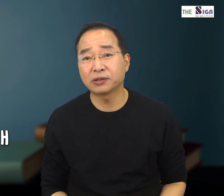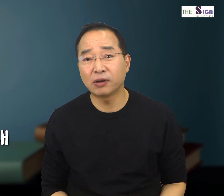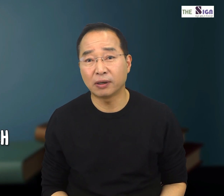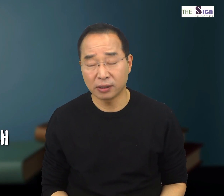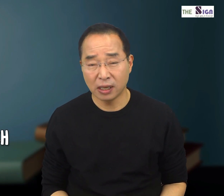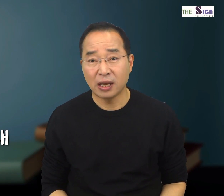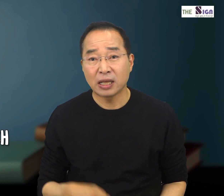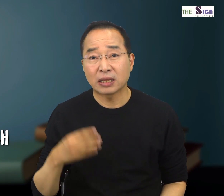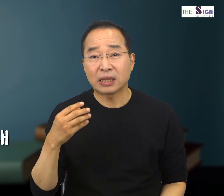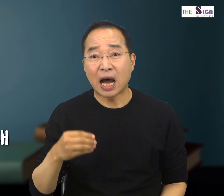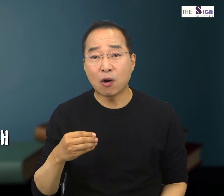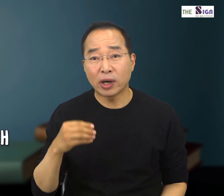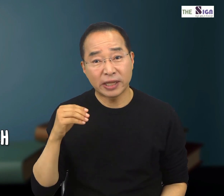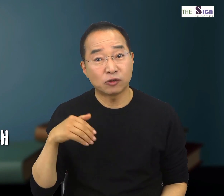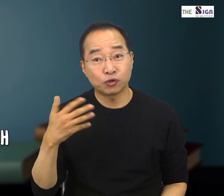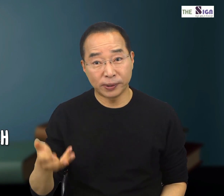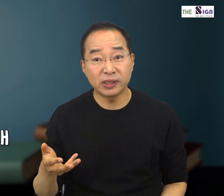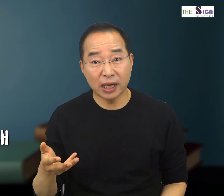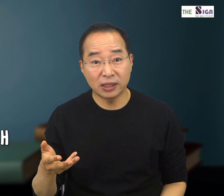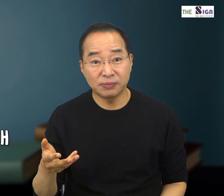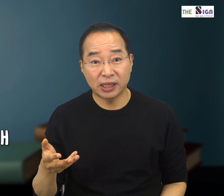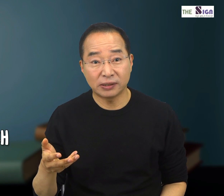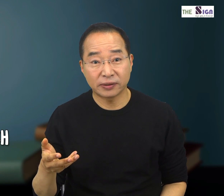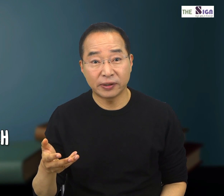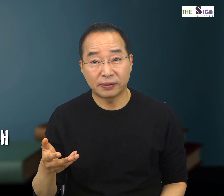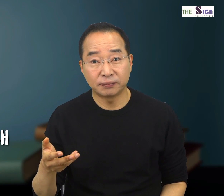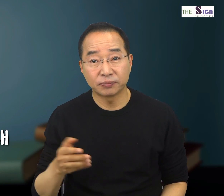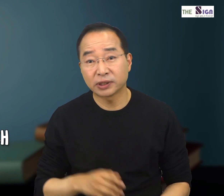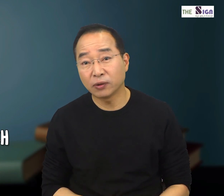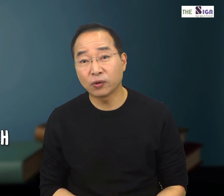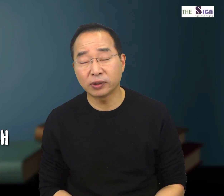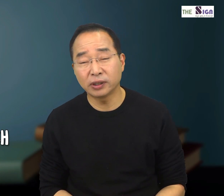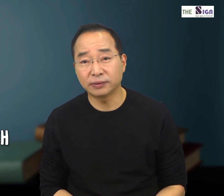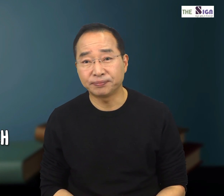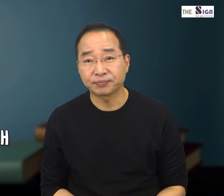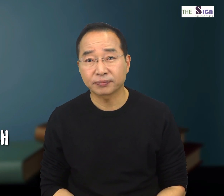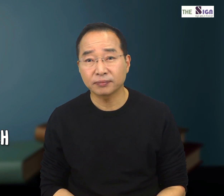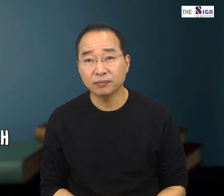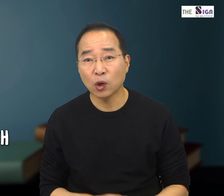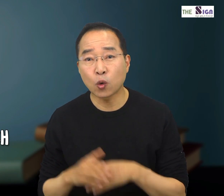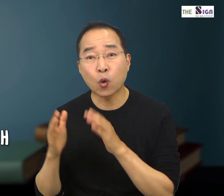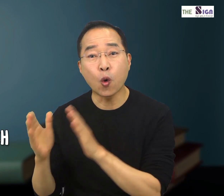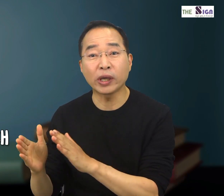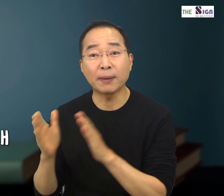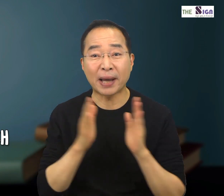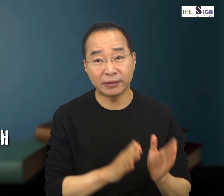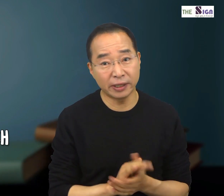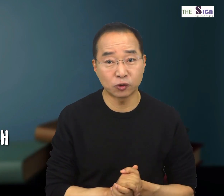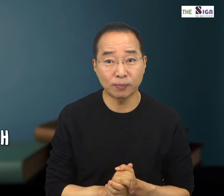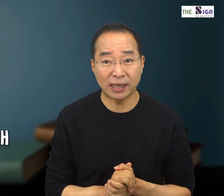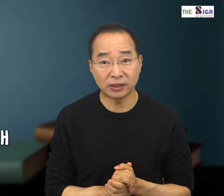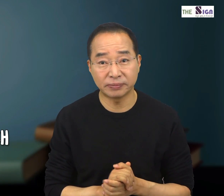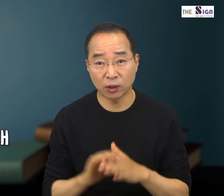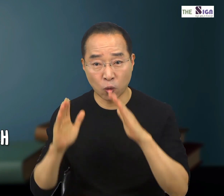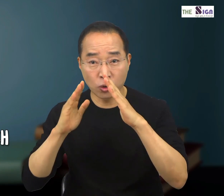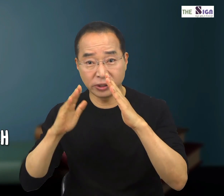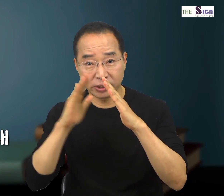그래서 나와 내 주변이라는 의미가 있어요. 자, 요거는 공의 반대로 좀 많이 씁니다. 공은 이렇게